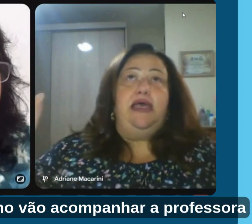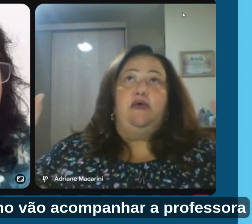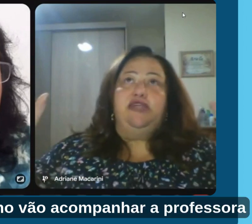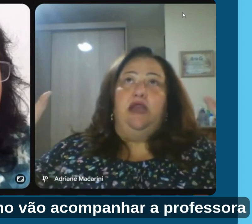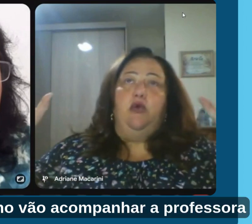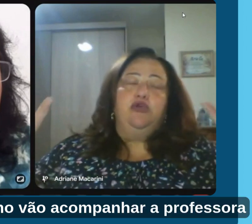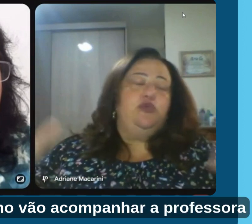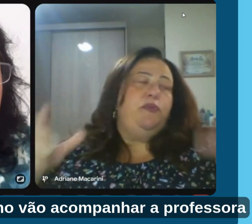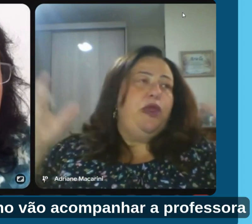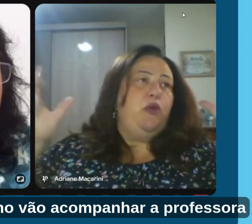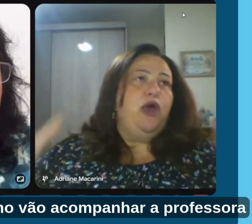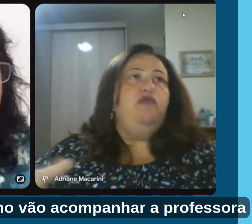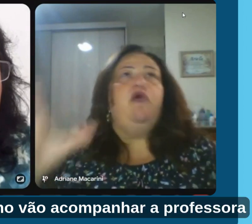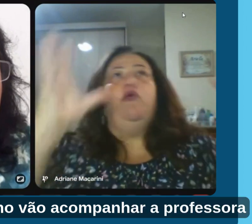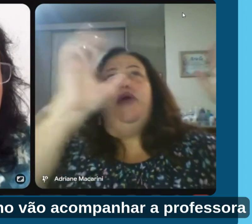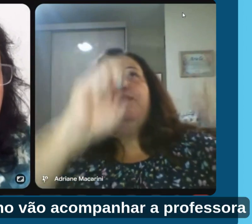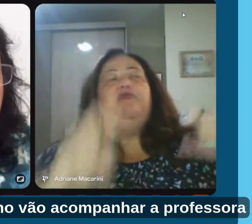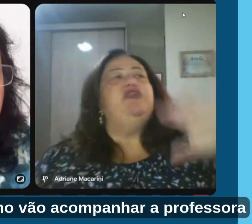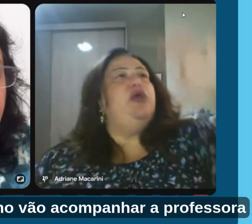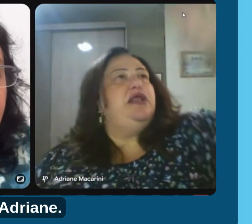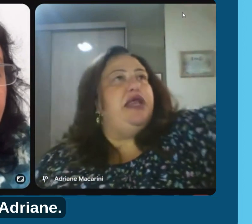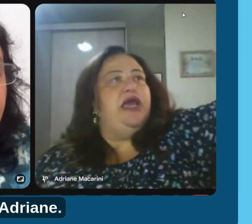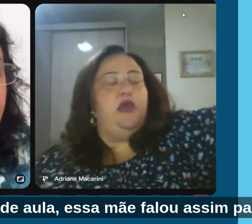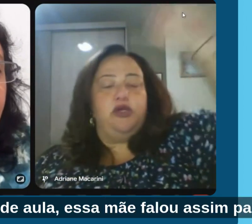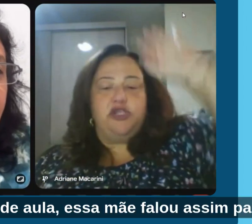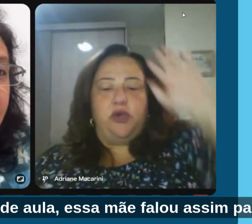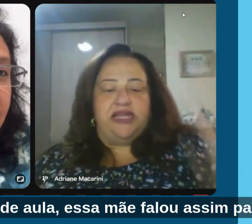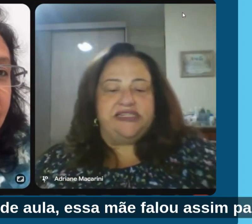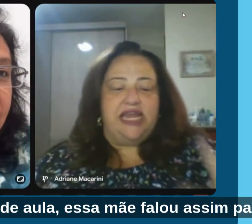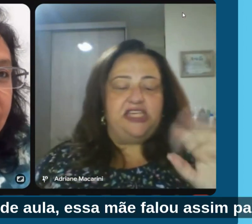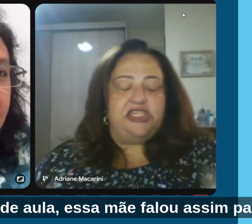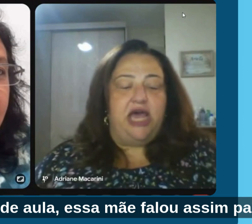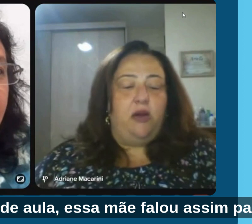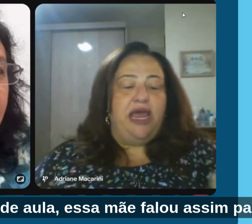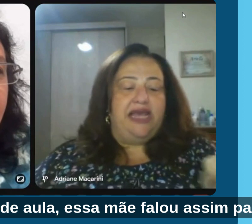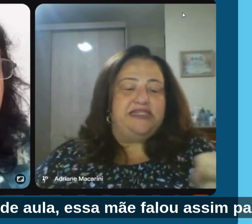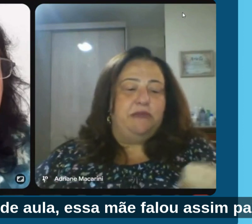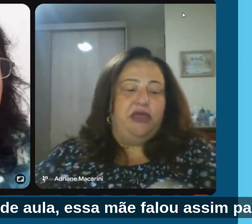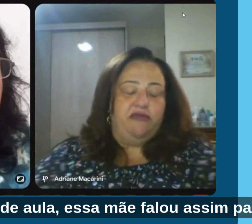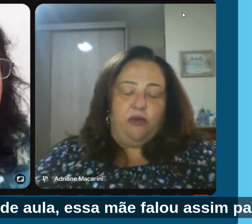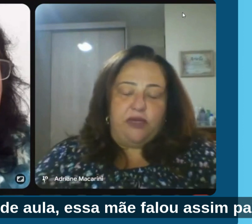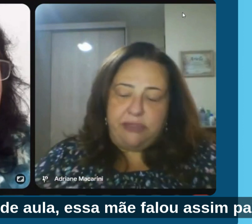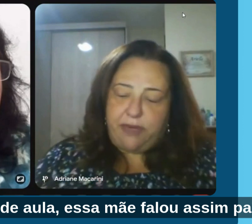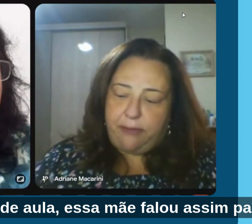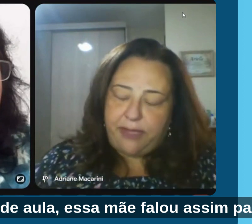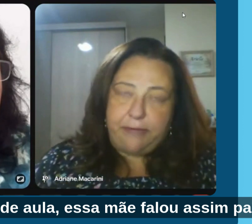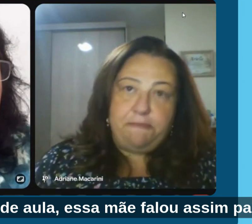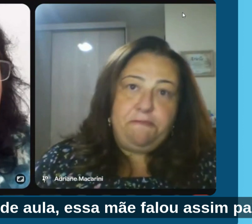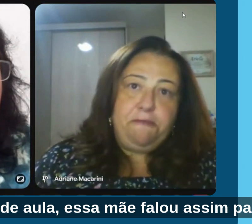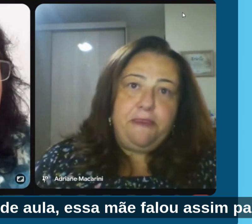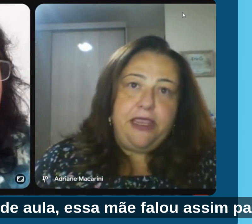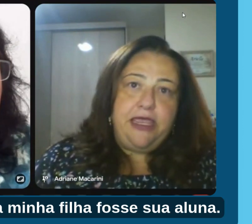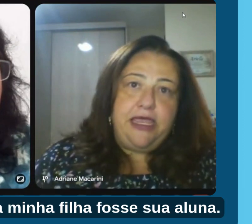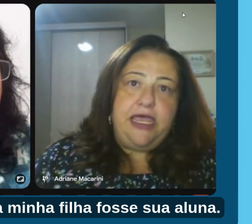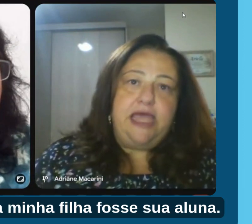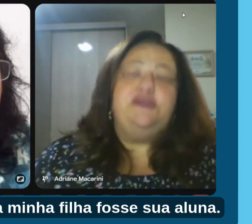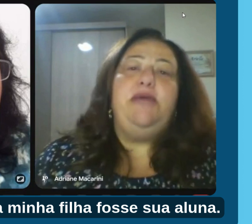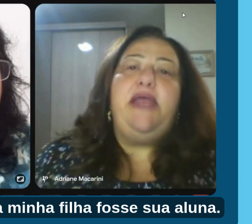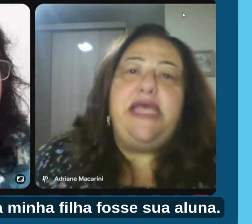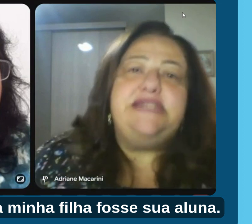os alunos do primeiro ano vão acompanhar a professora Adriane, e quando chegou na sala de aula, essa mãe falou assim para mim, eu sempre quis que a